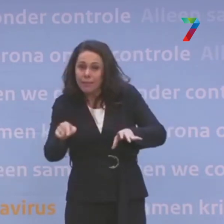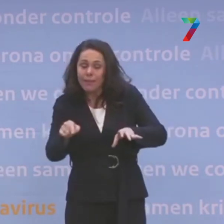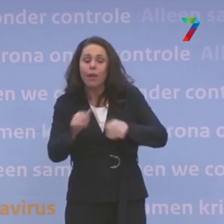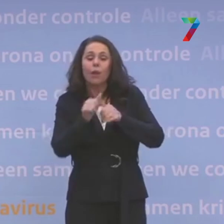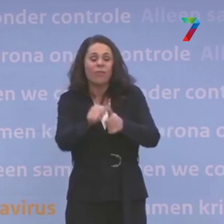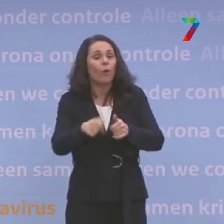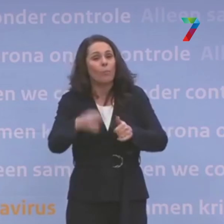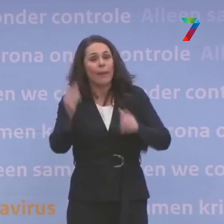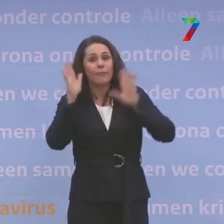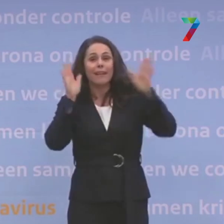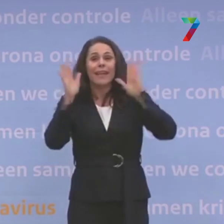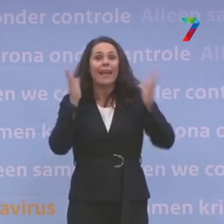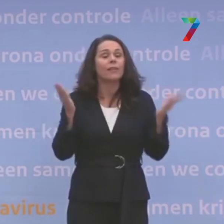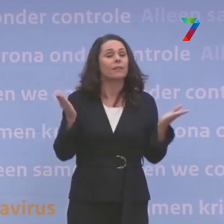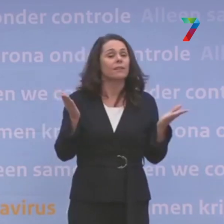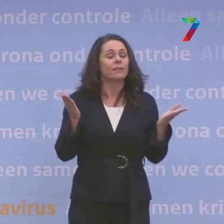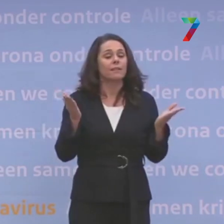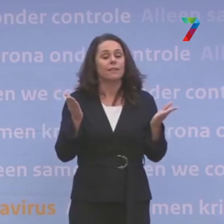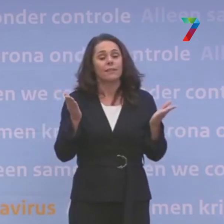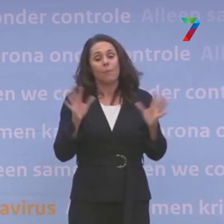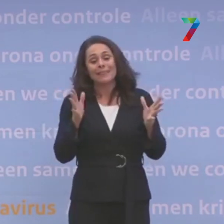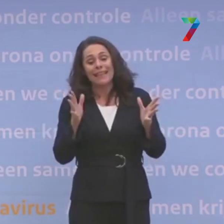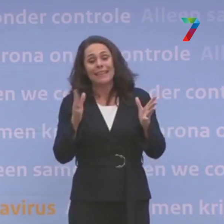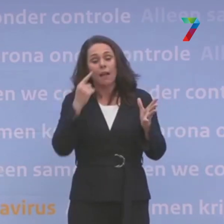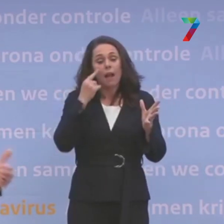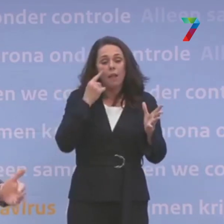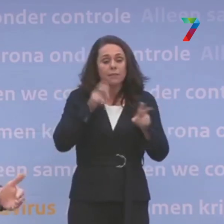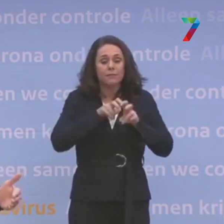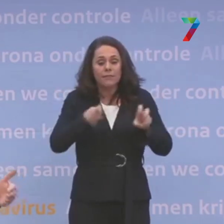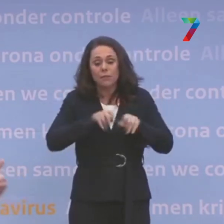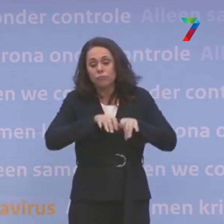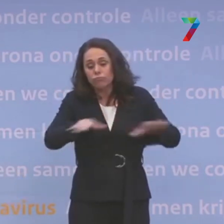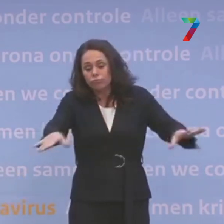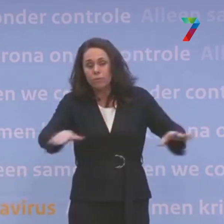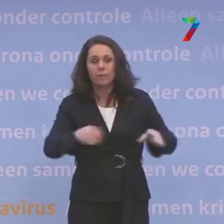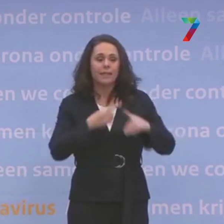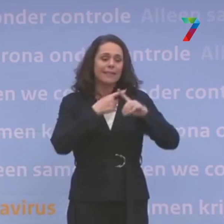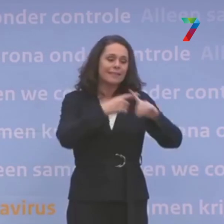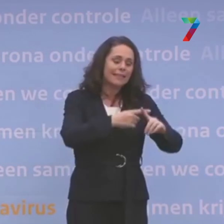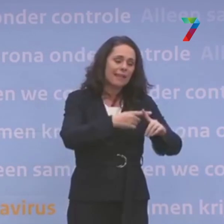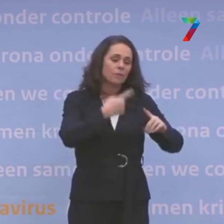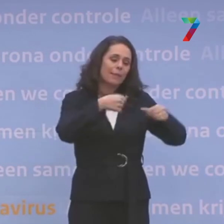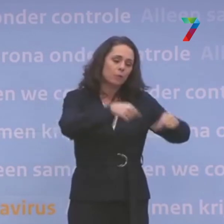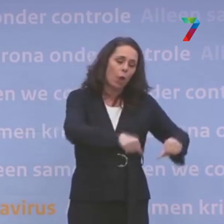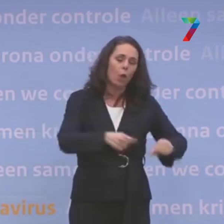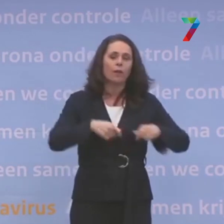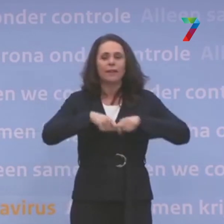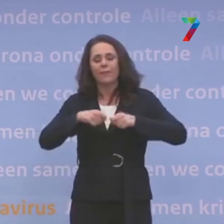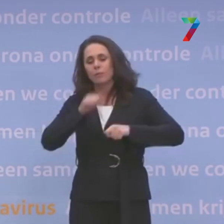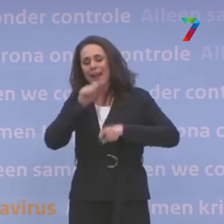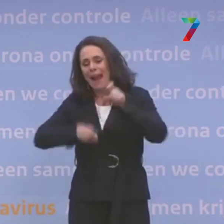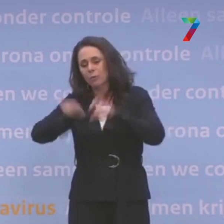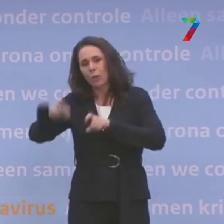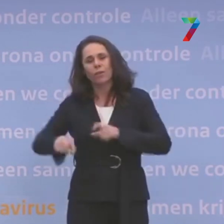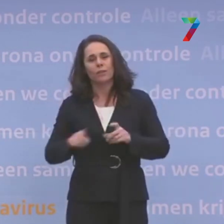straat komt, mogelijk dat virus zich sneller verspreidt met het risico op weer pieken in de ziekenhuizen, kwetsbare ouderen. Dat heeft dus te maken met dat zicht